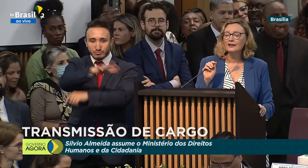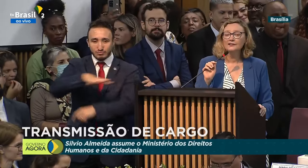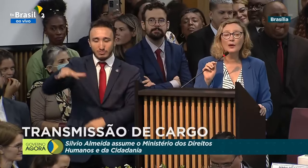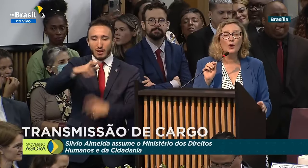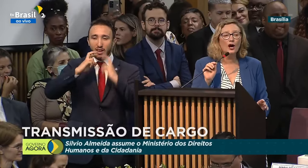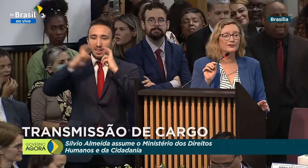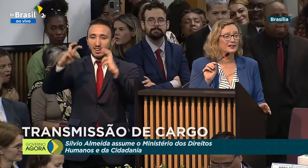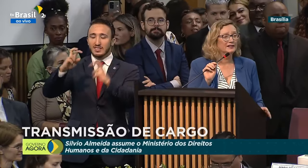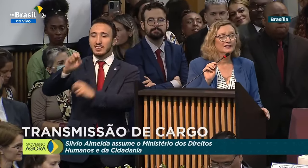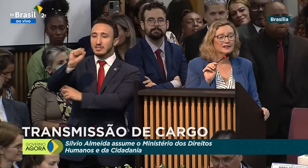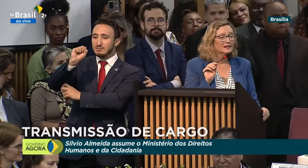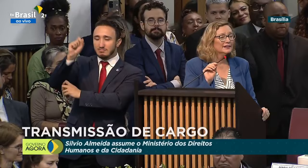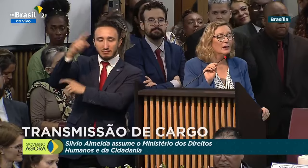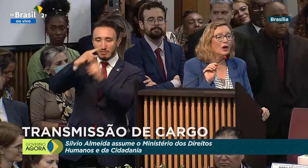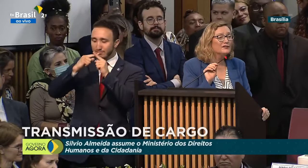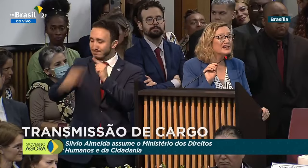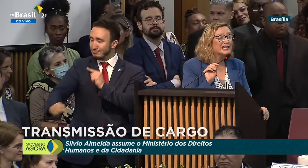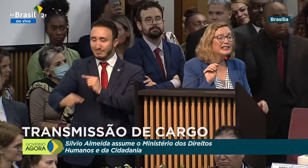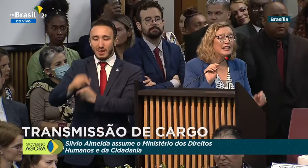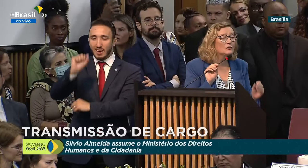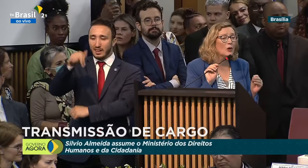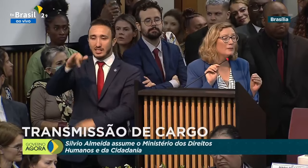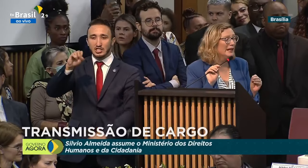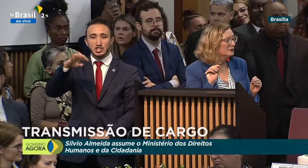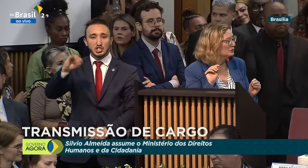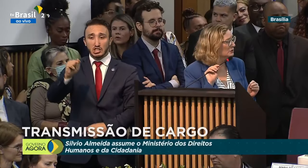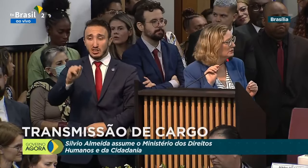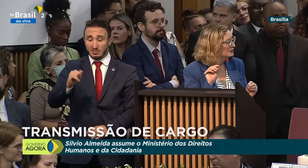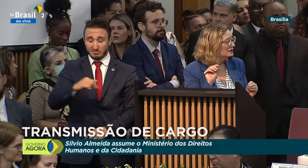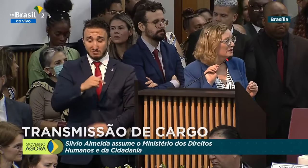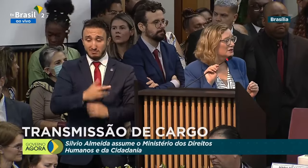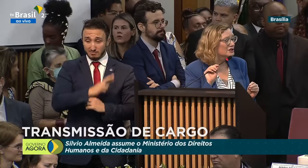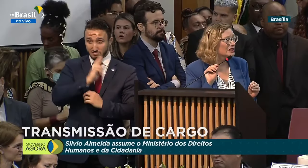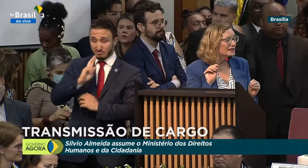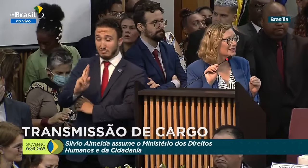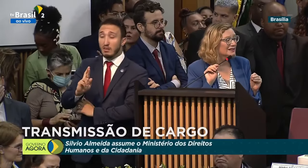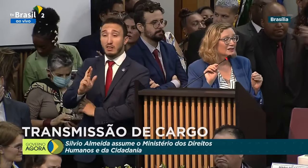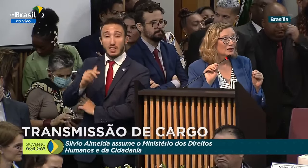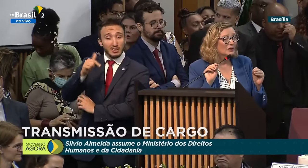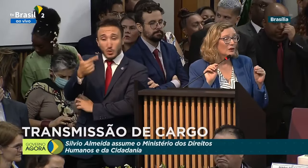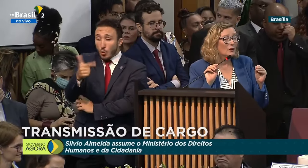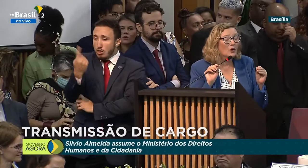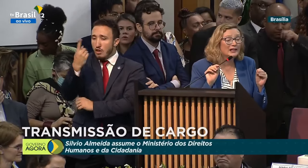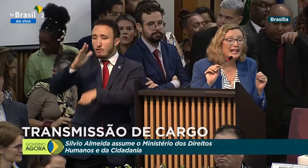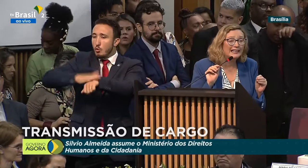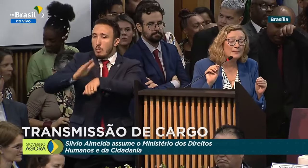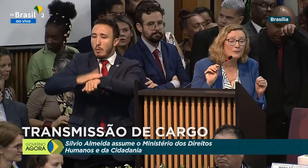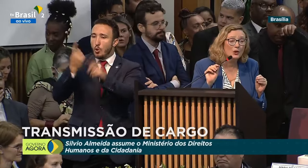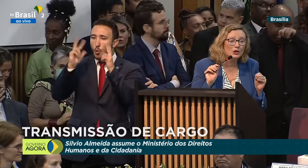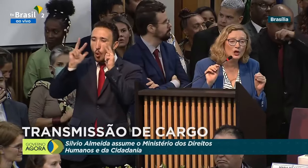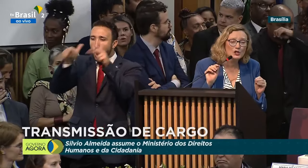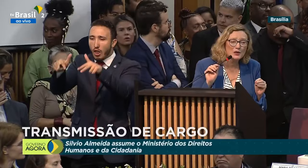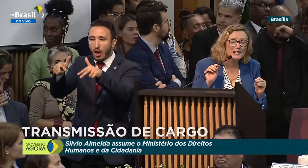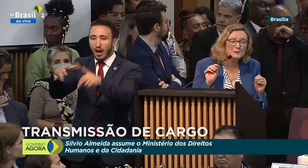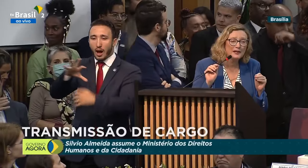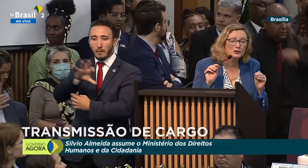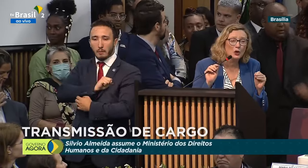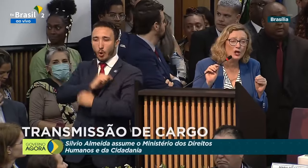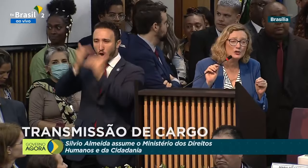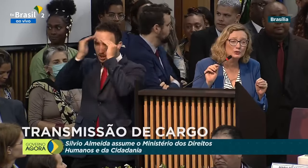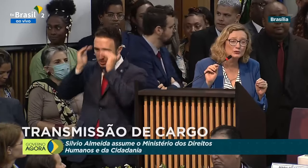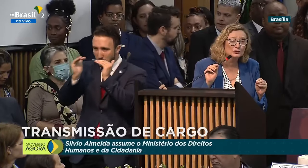não houve não ouve sequer um momento de um olhar amoroso